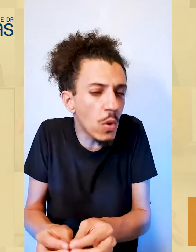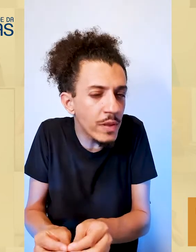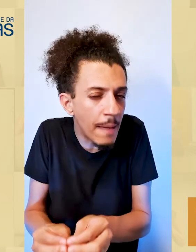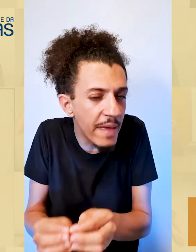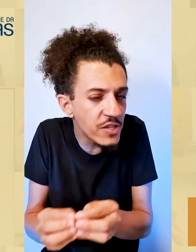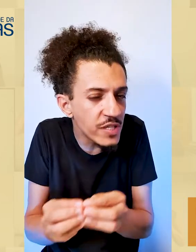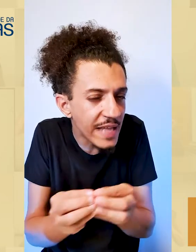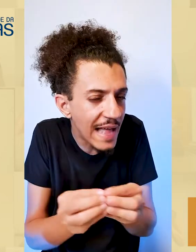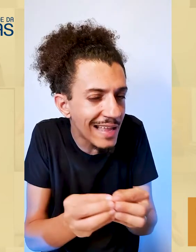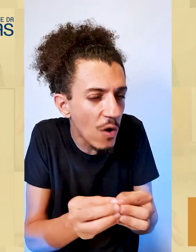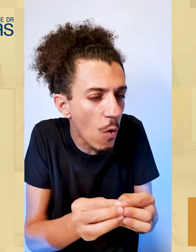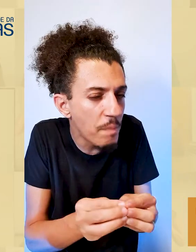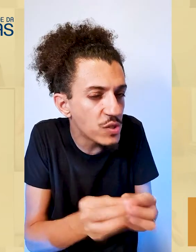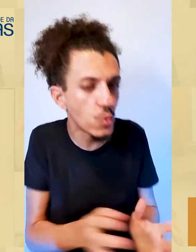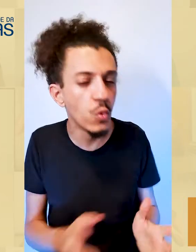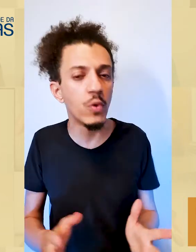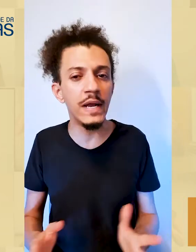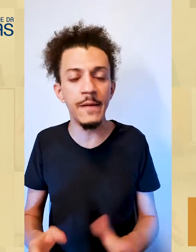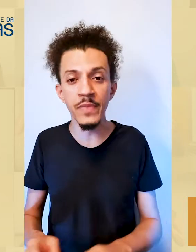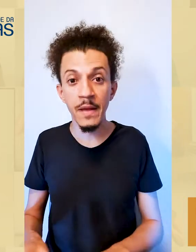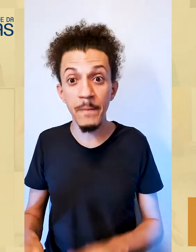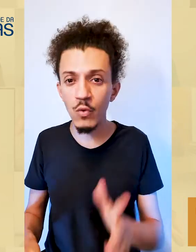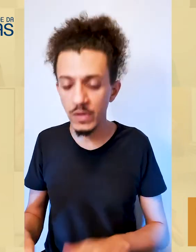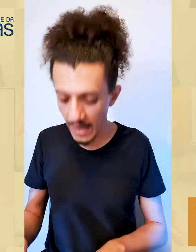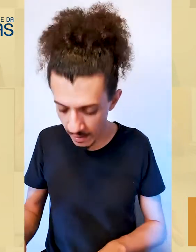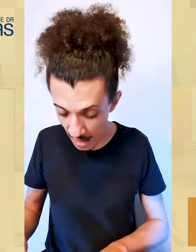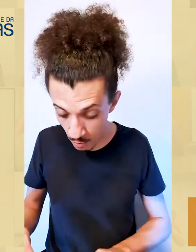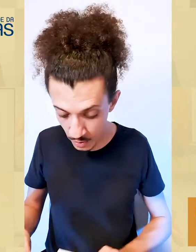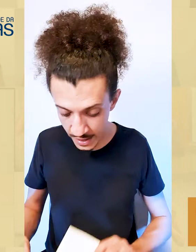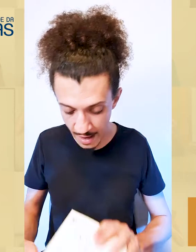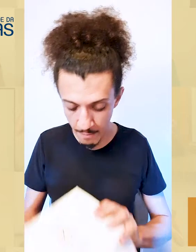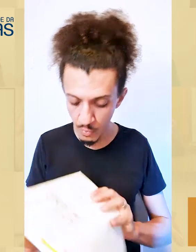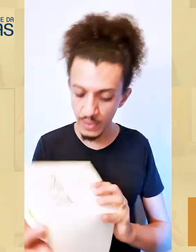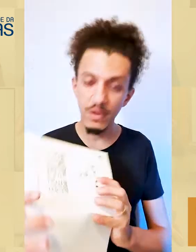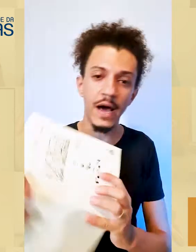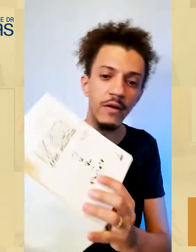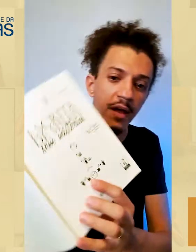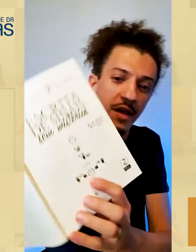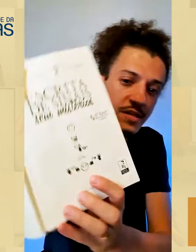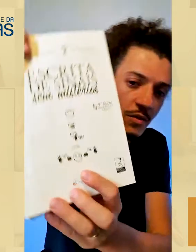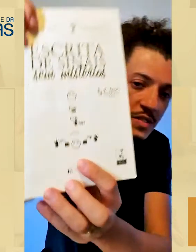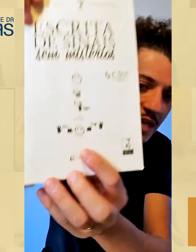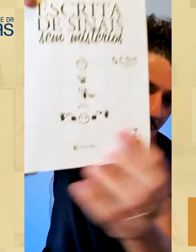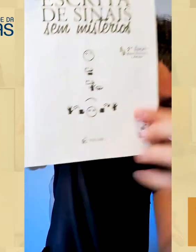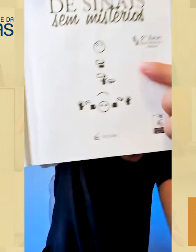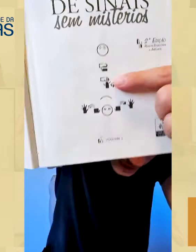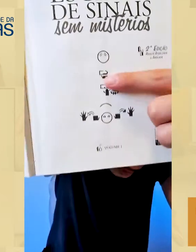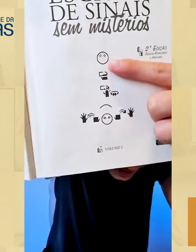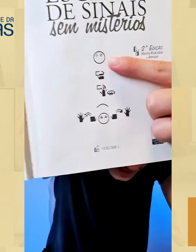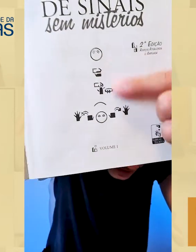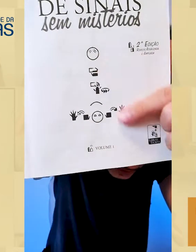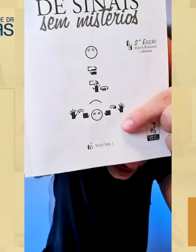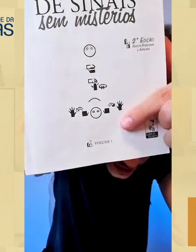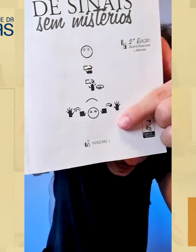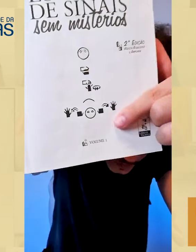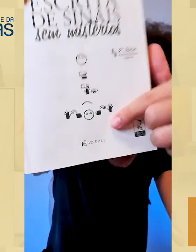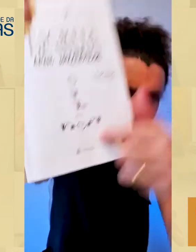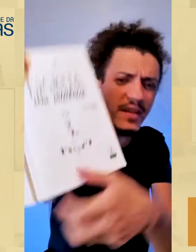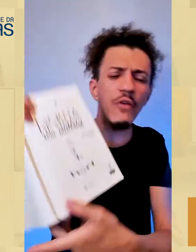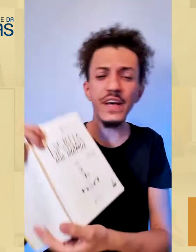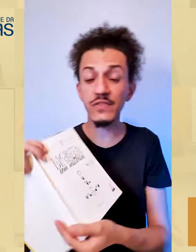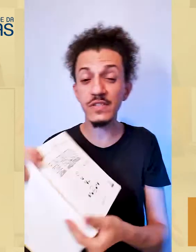absolutamente nada obscuro ali. Pelo contrário, algo que é muito claro. são os sinais que estão escritos